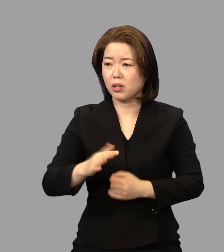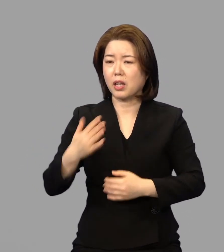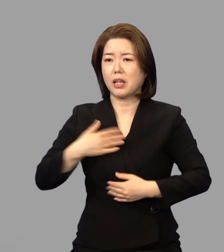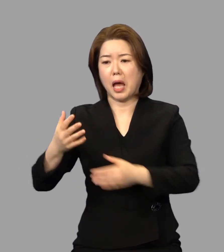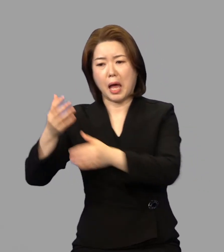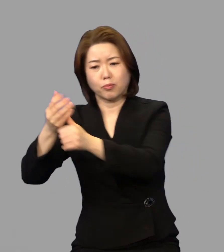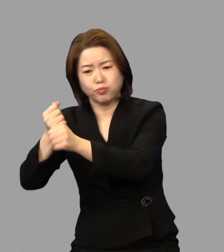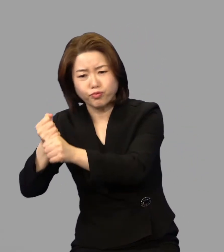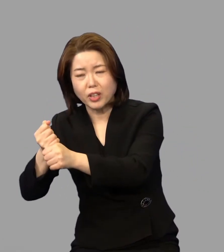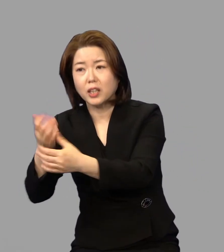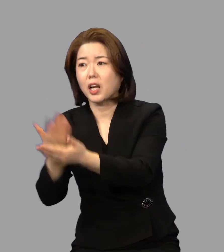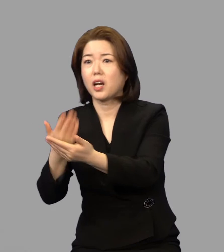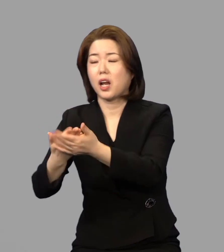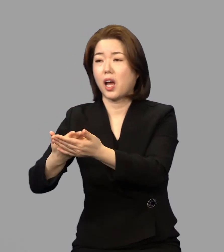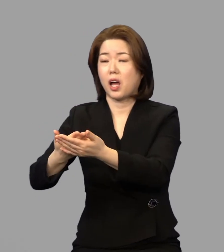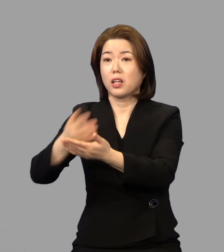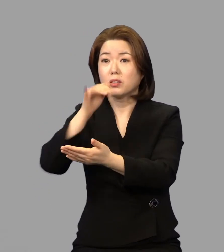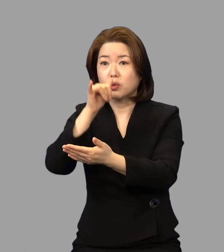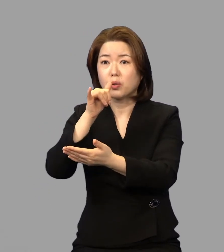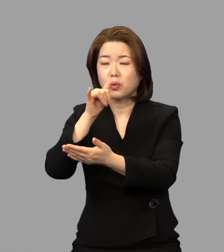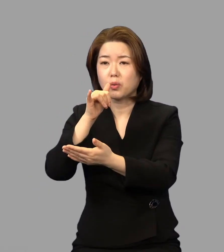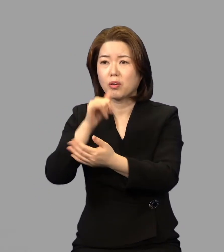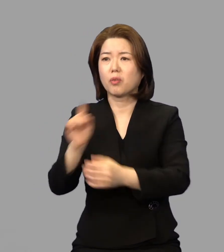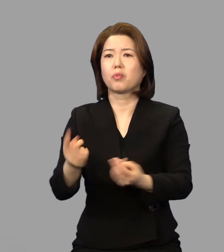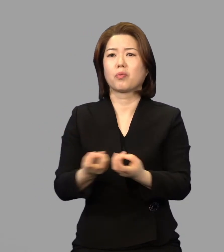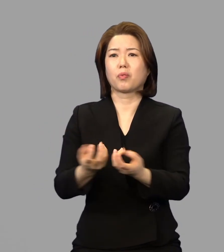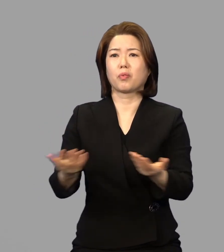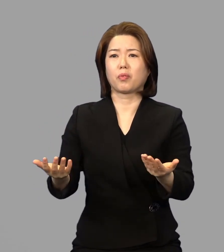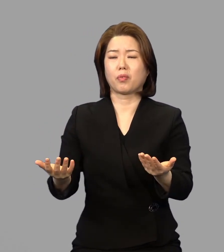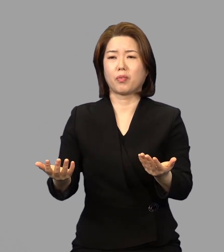거예요. 그거 어떻게 합니까?